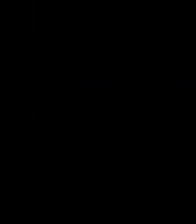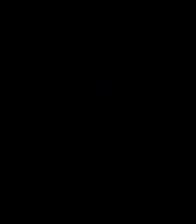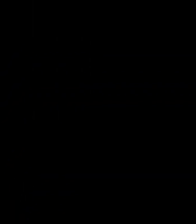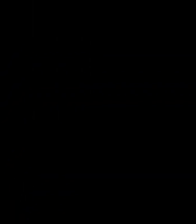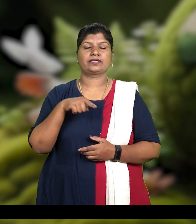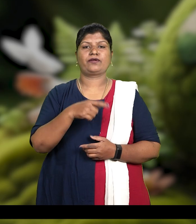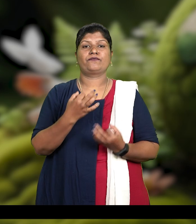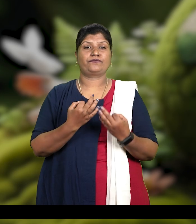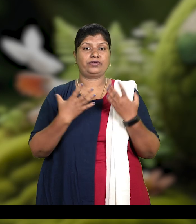गोड्या पाण्याची परिसंस्था